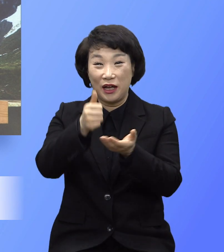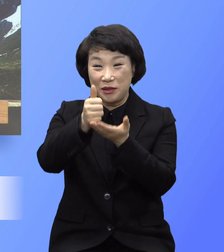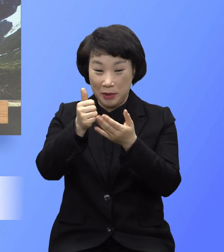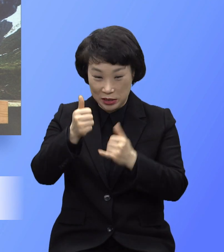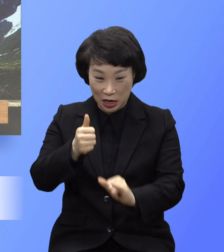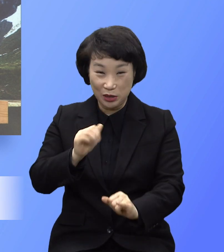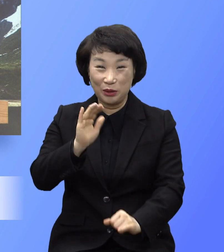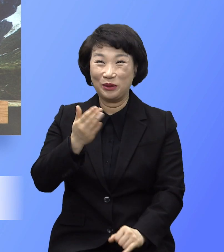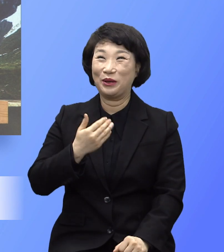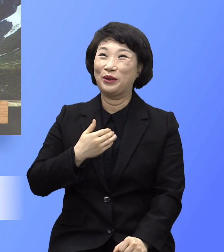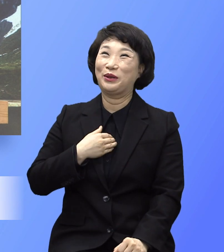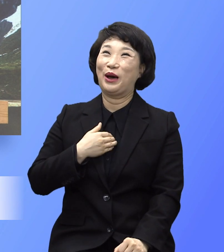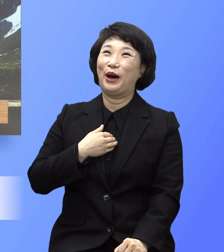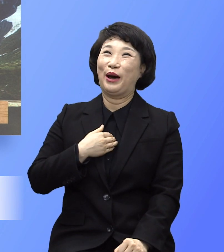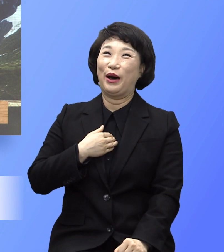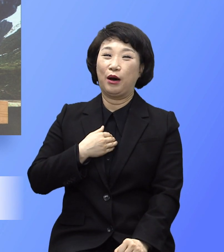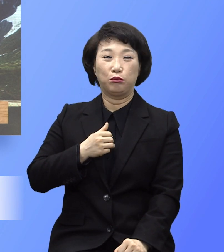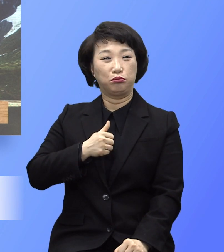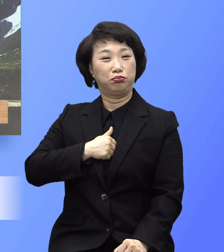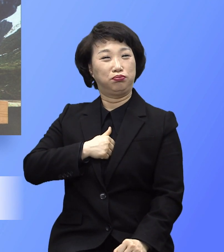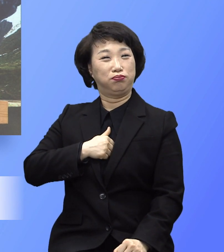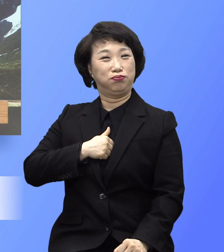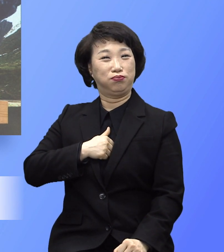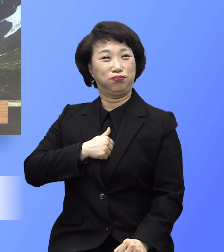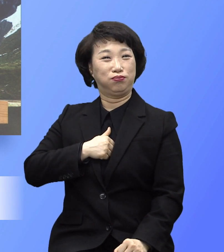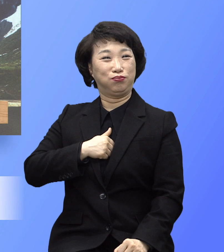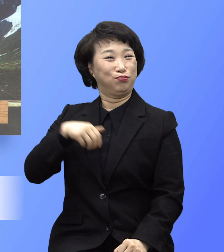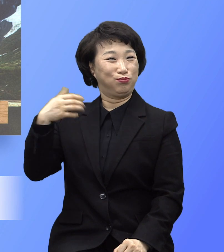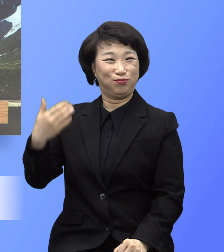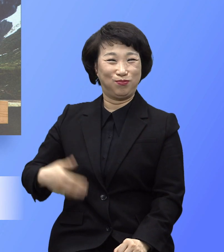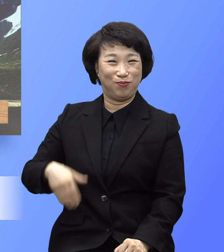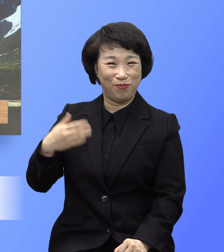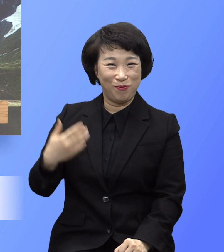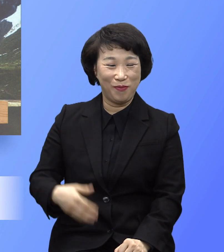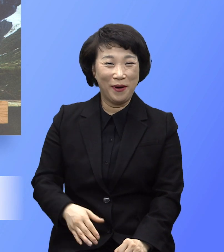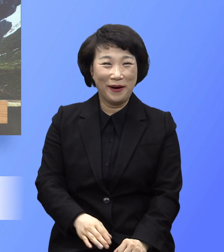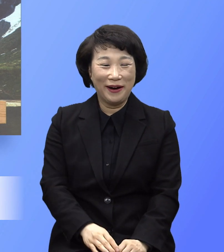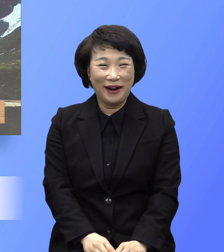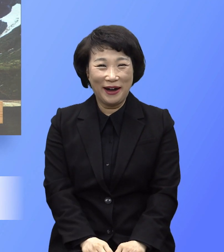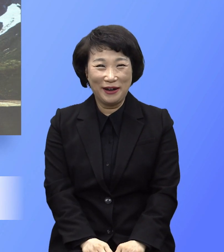하나님의 자녀 자부심이 대단하잖아요.